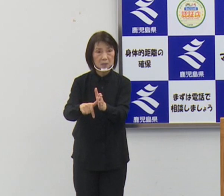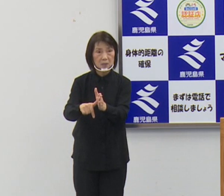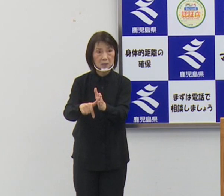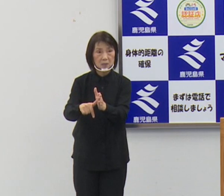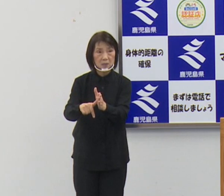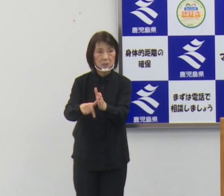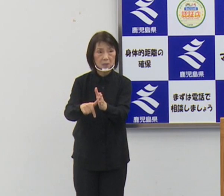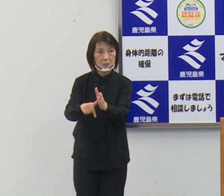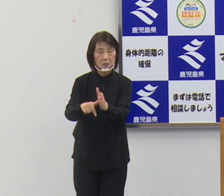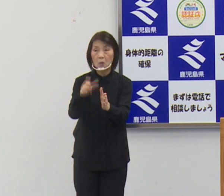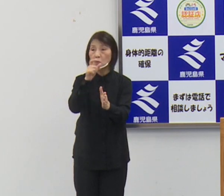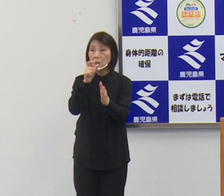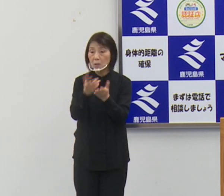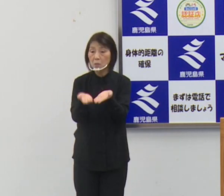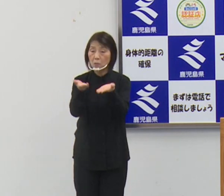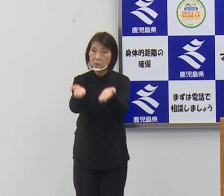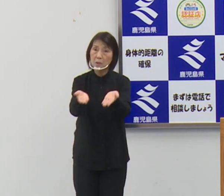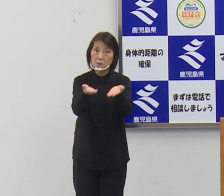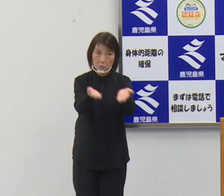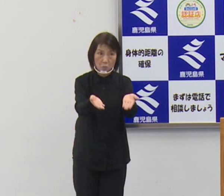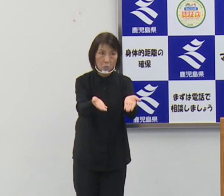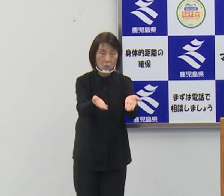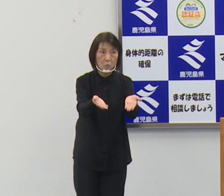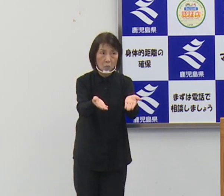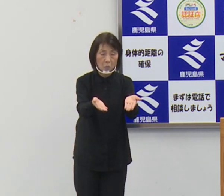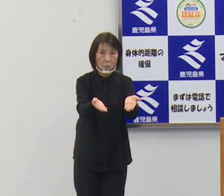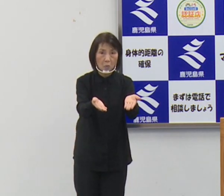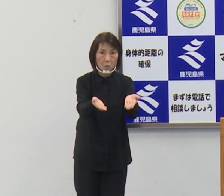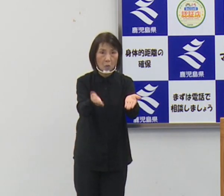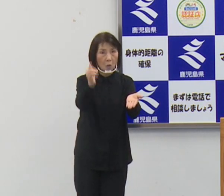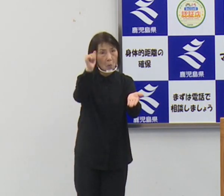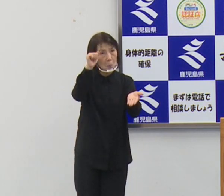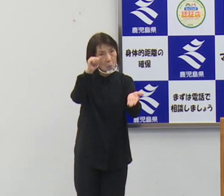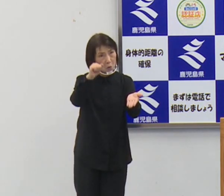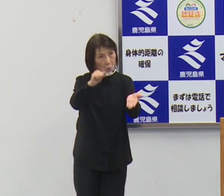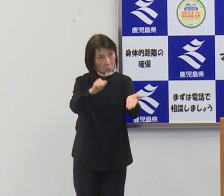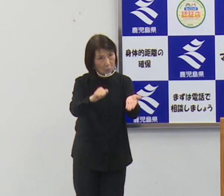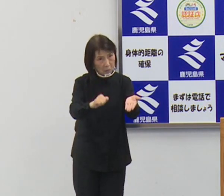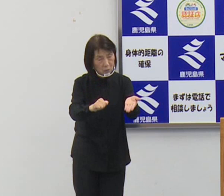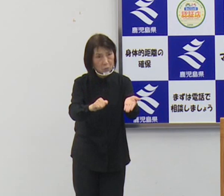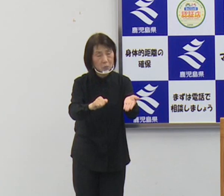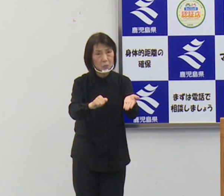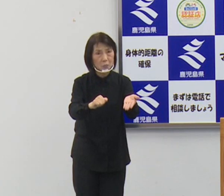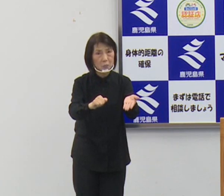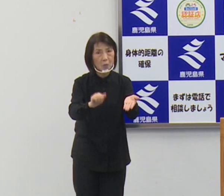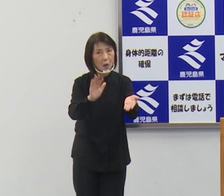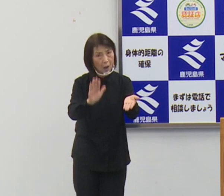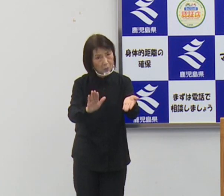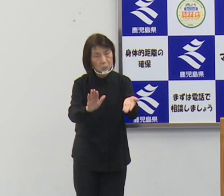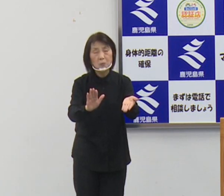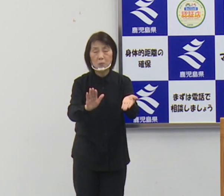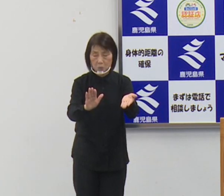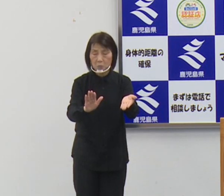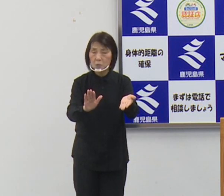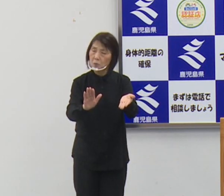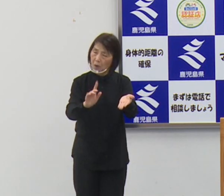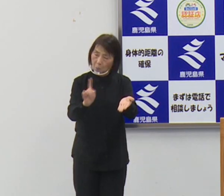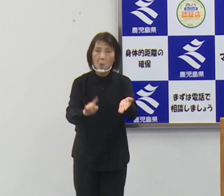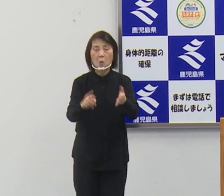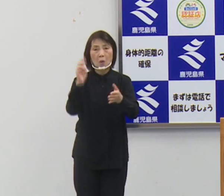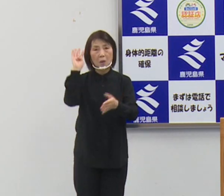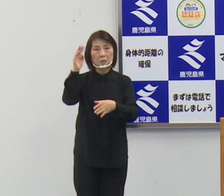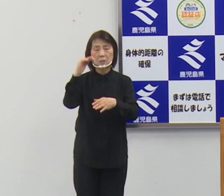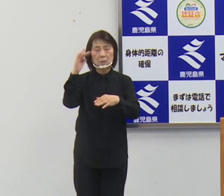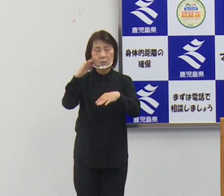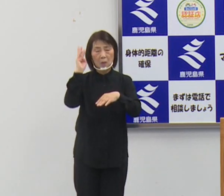酒類の提供というものをその認めるというようなことができるということになっていますが、鹿児島市の状況を見たときに感染